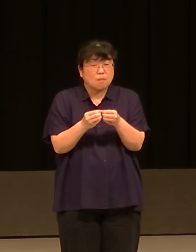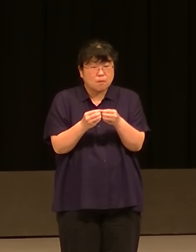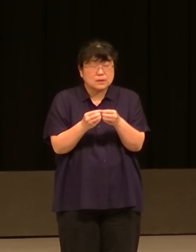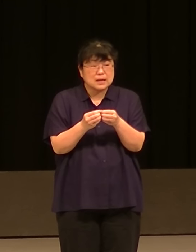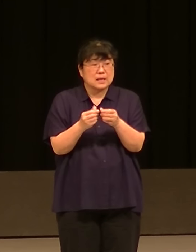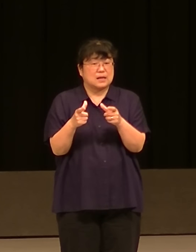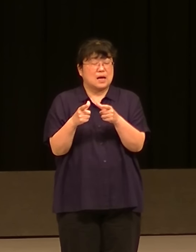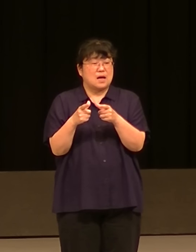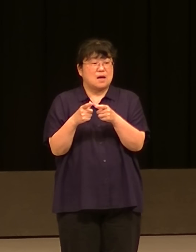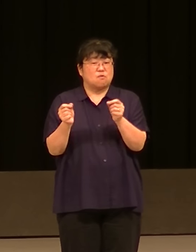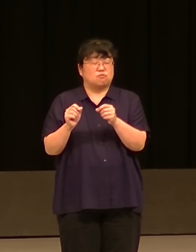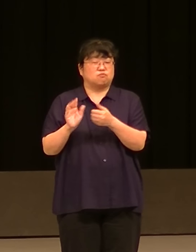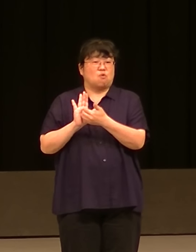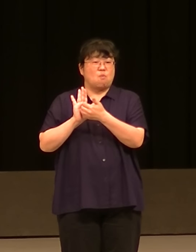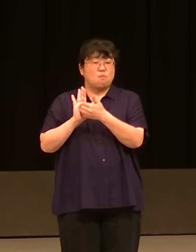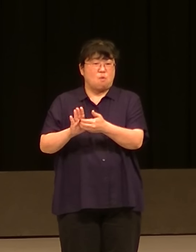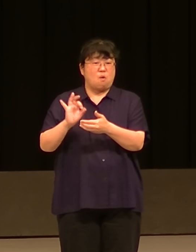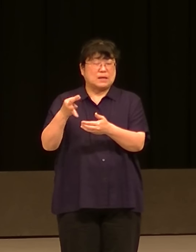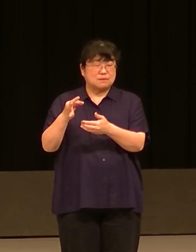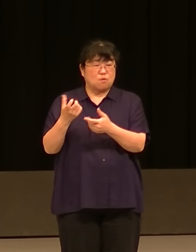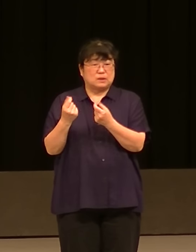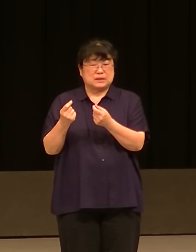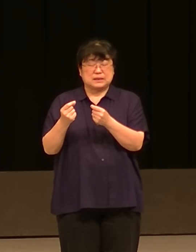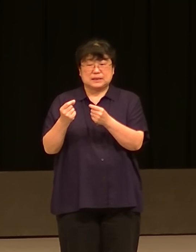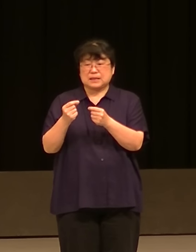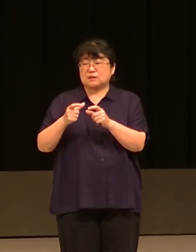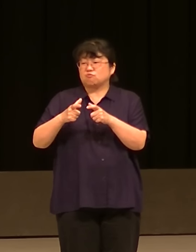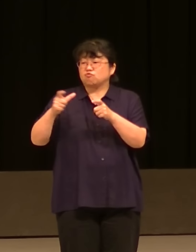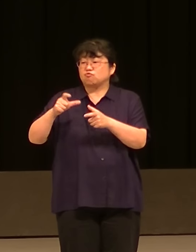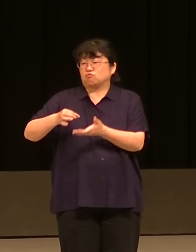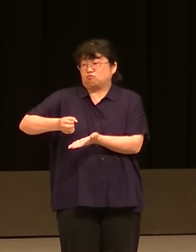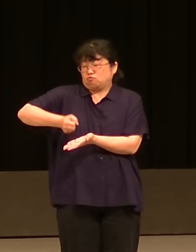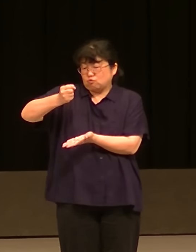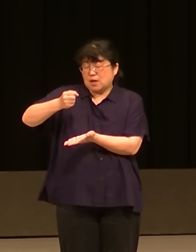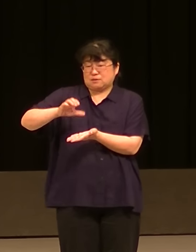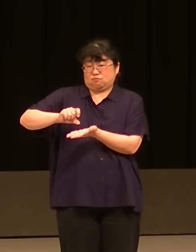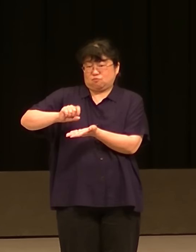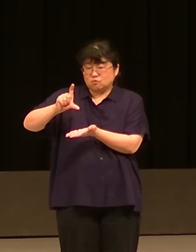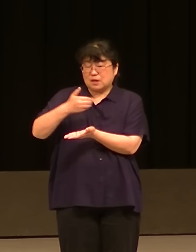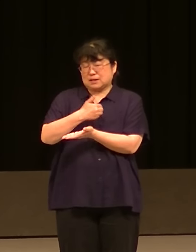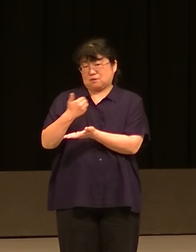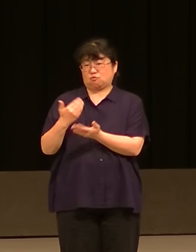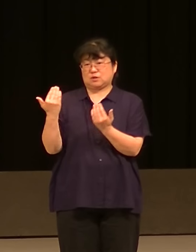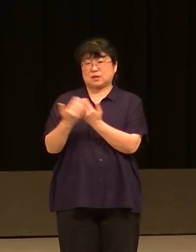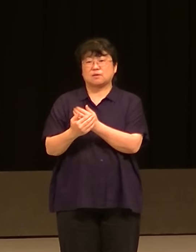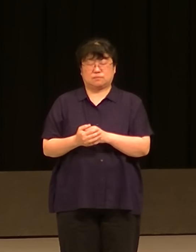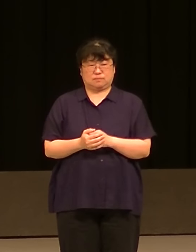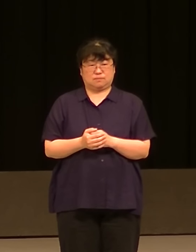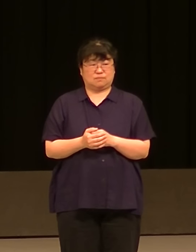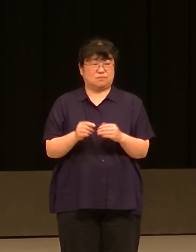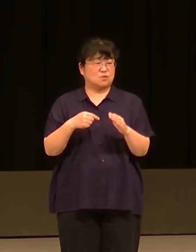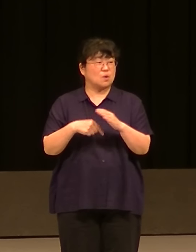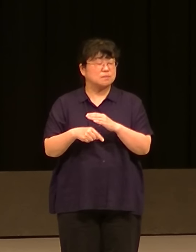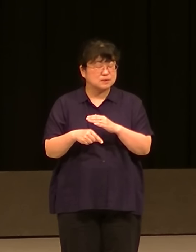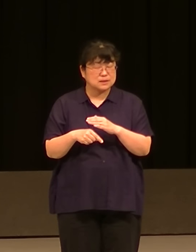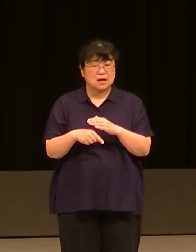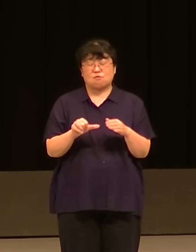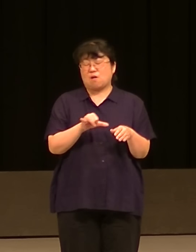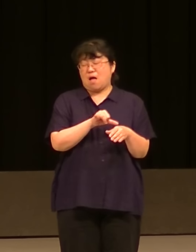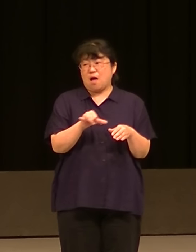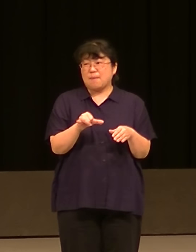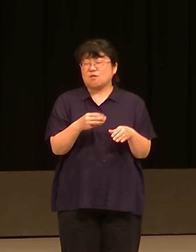国防費もしっかり増やすことができるようになります。その意味で、このアベノミクス